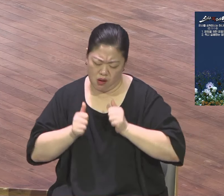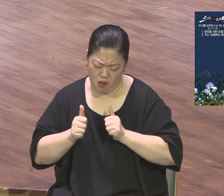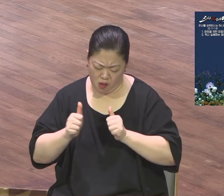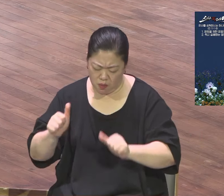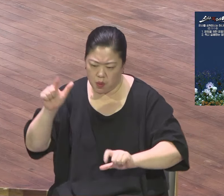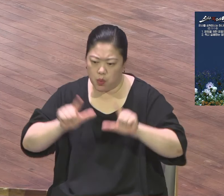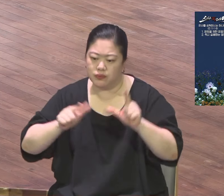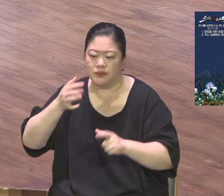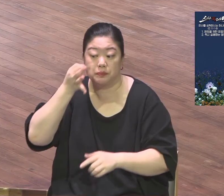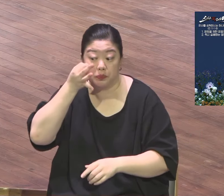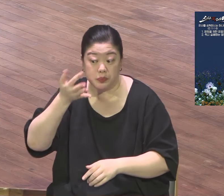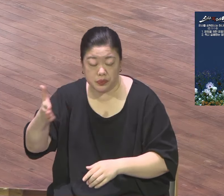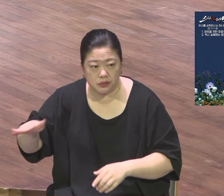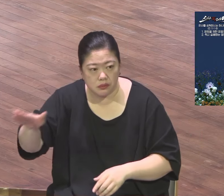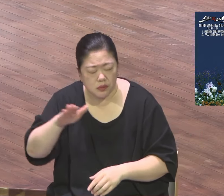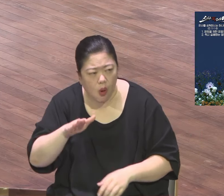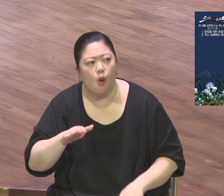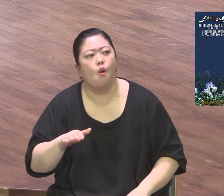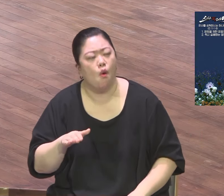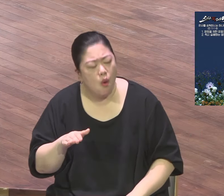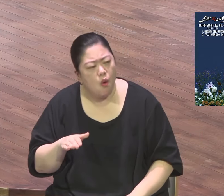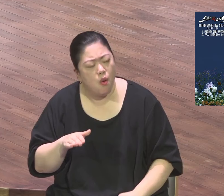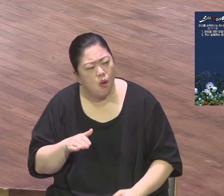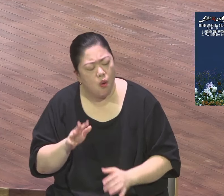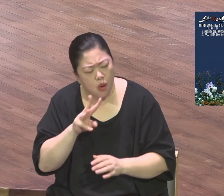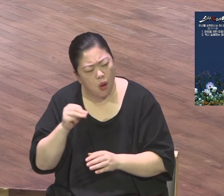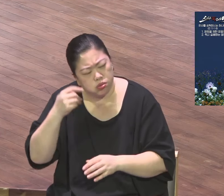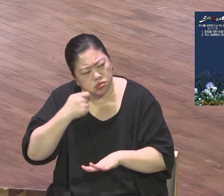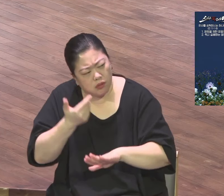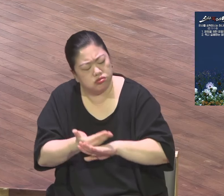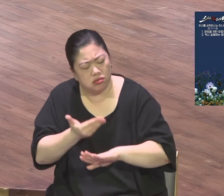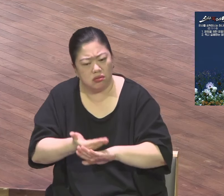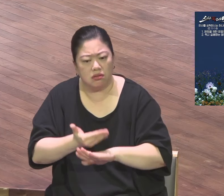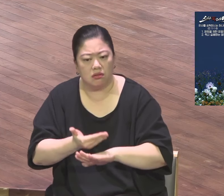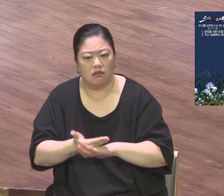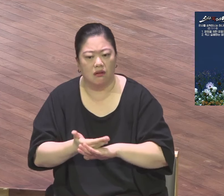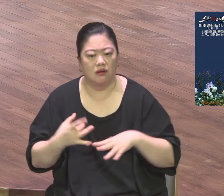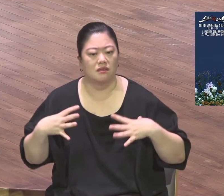평생 목회한 분들이잖아요. 따올로 목사들.